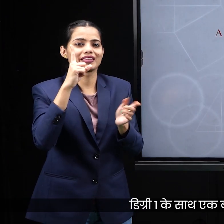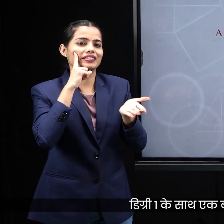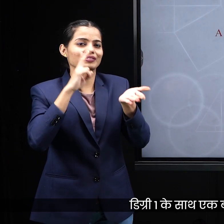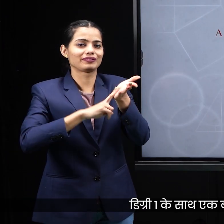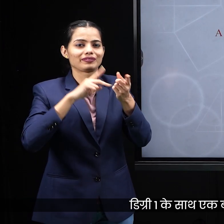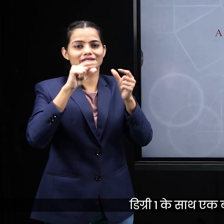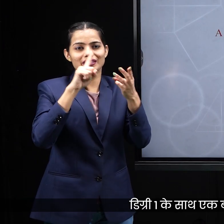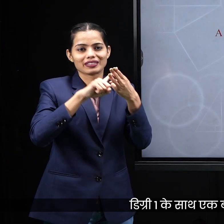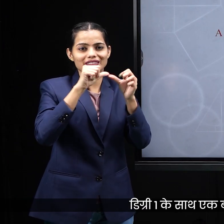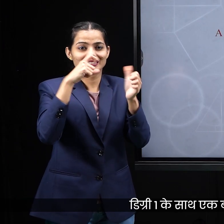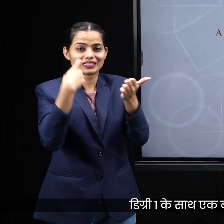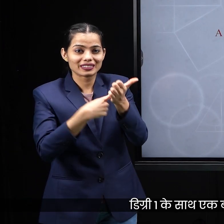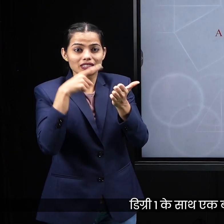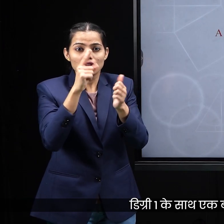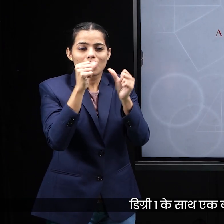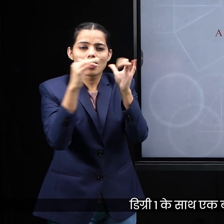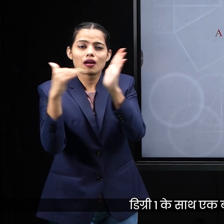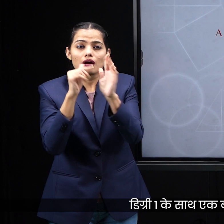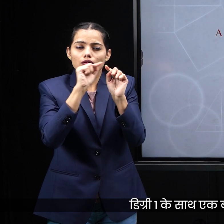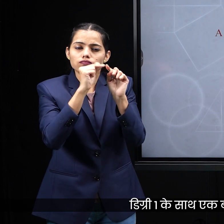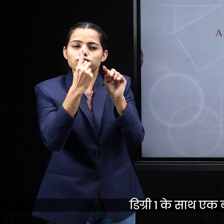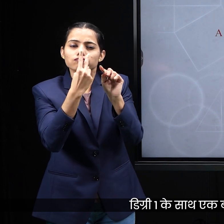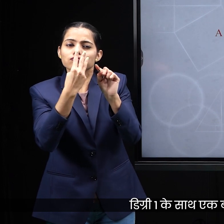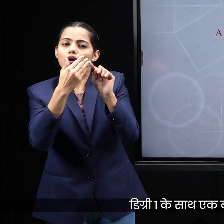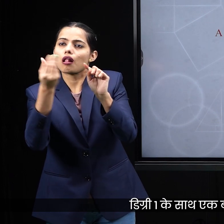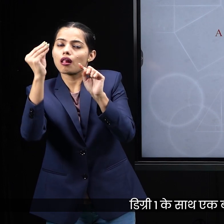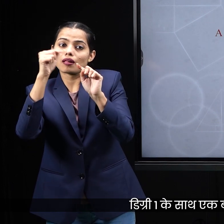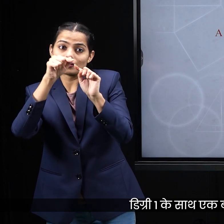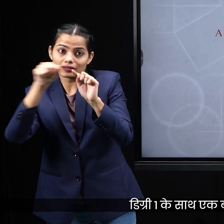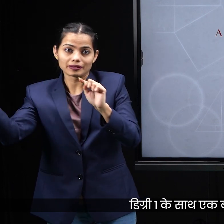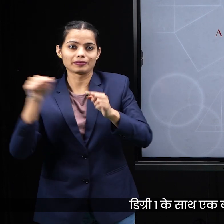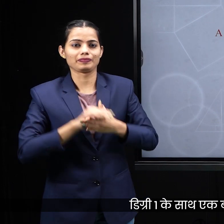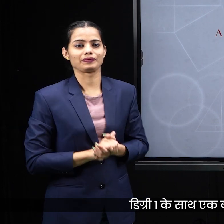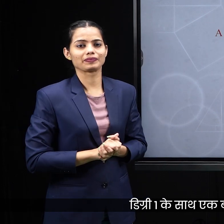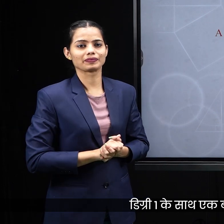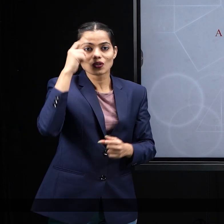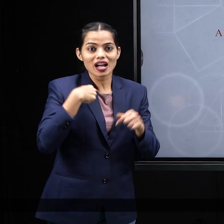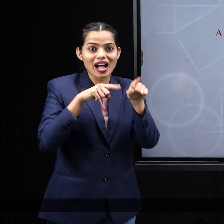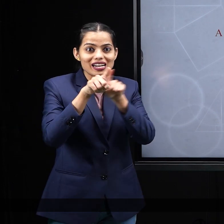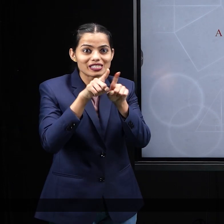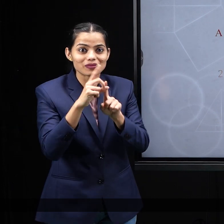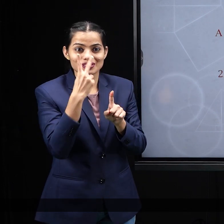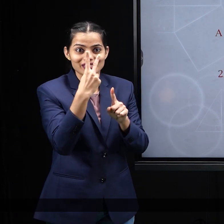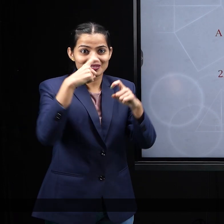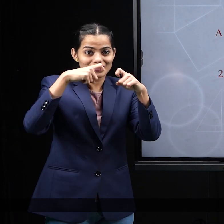डिग्री 1 के साथ एक बहुपद को एक रैखिक बहुपद कहा जाता है। उदाहरण के लिए